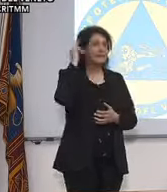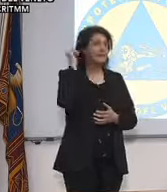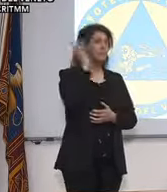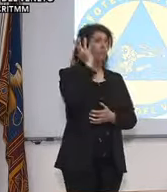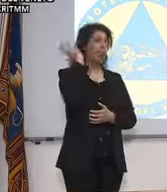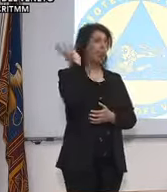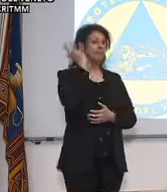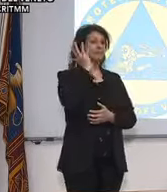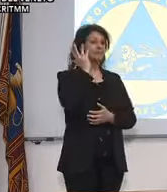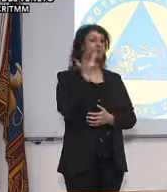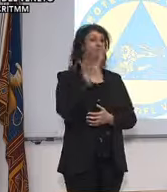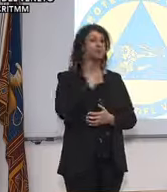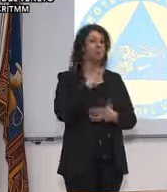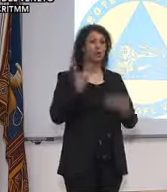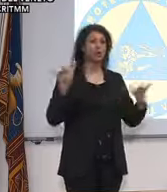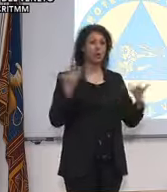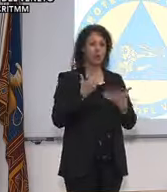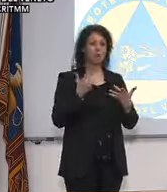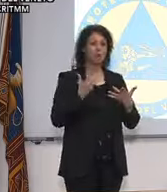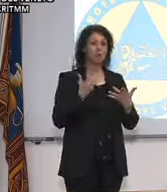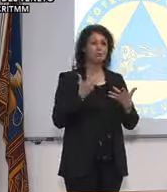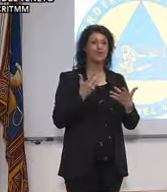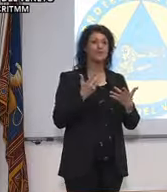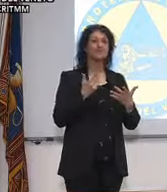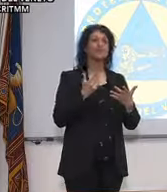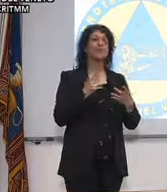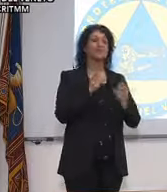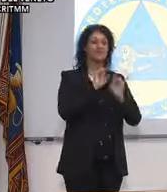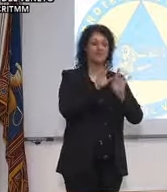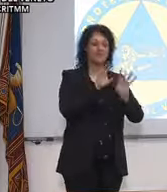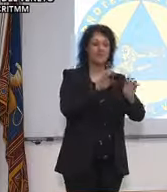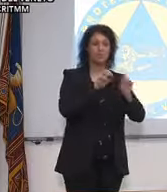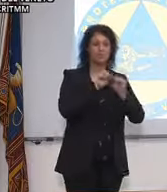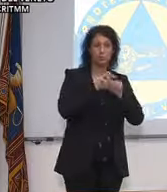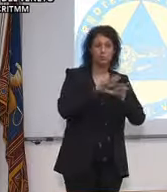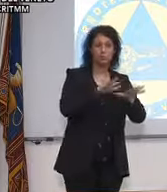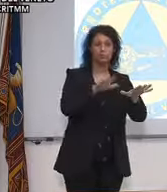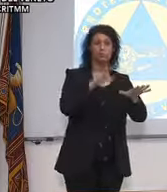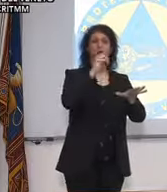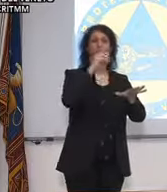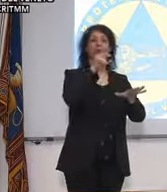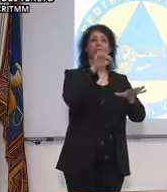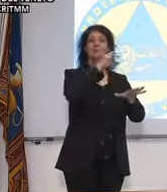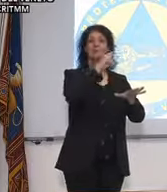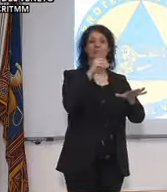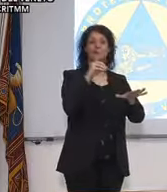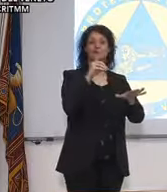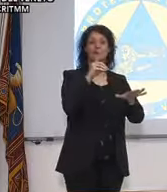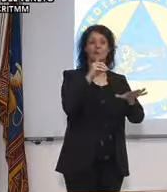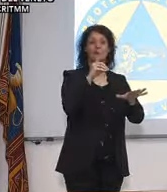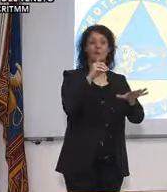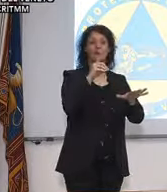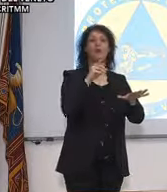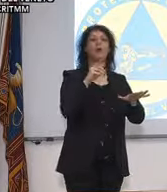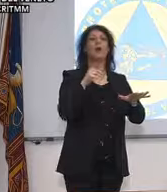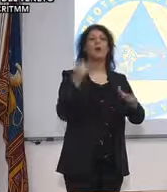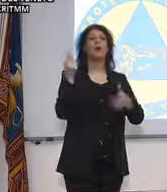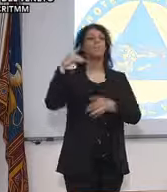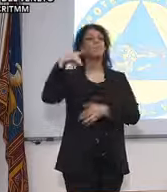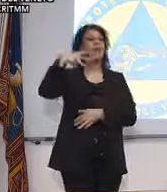un collegamento fra diffusione del virus Covid e la presenza di